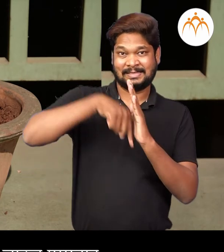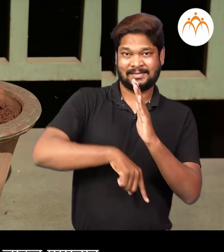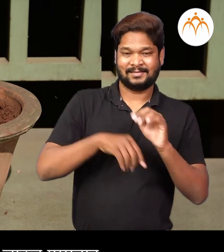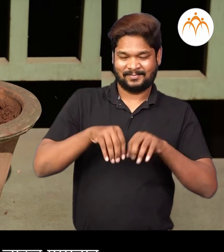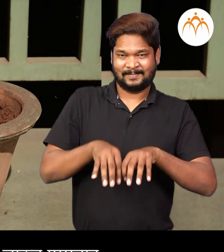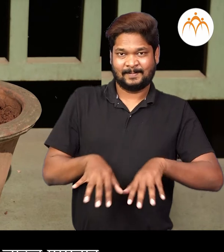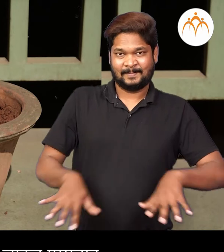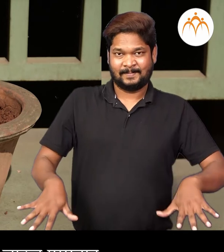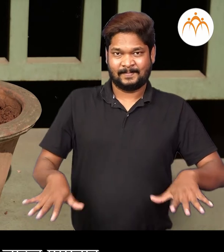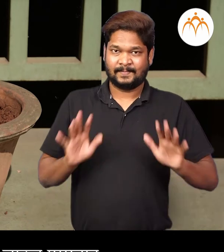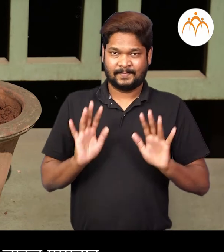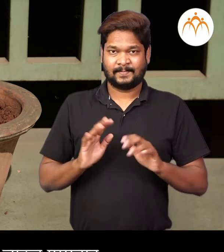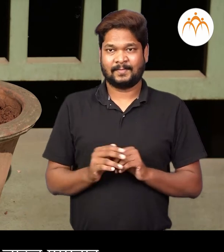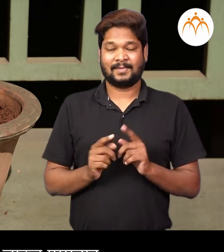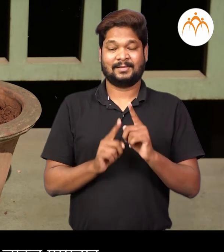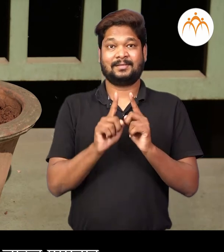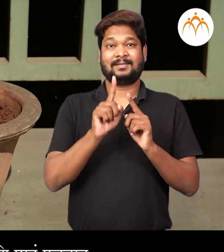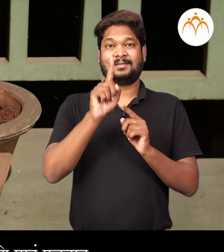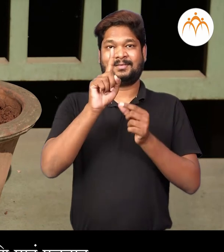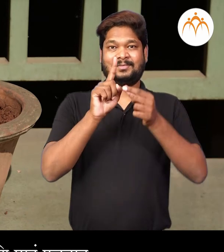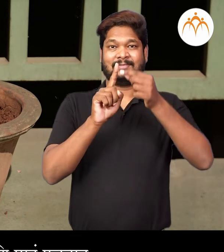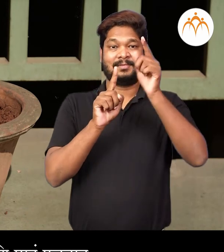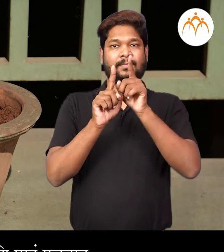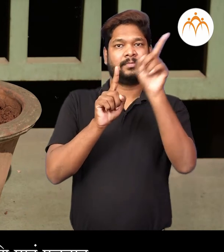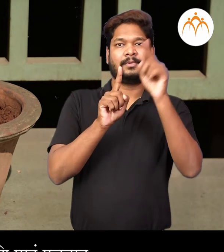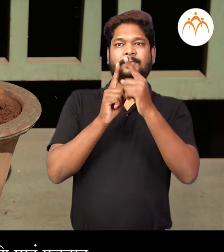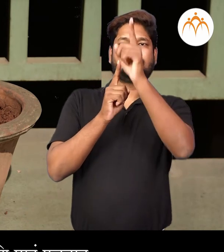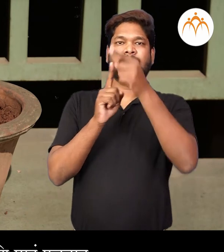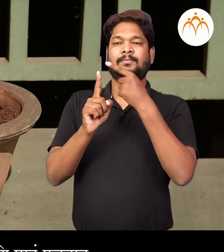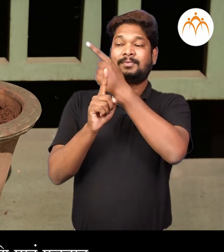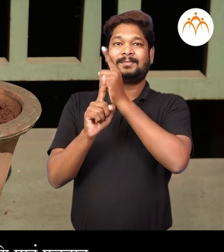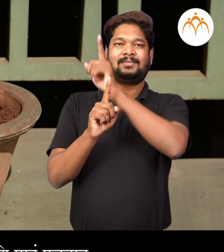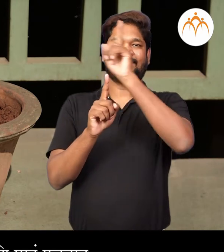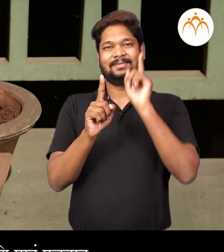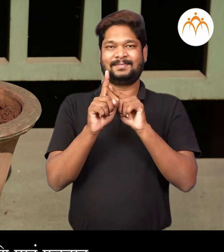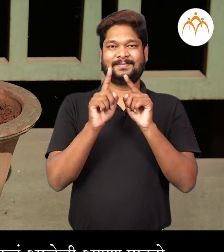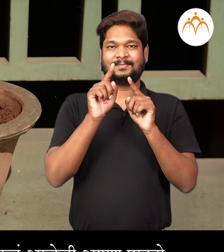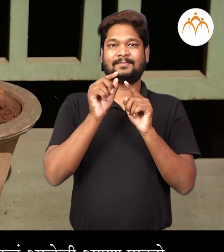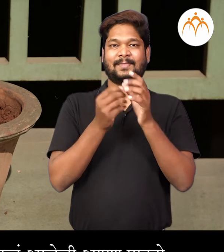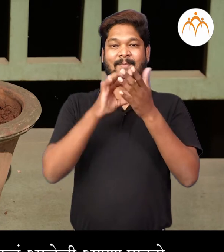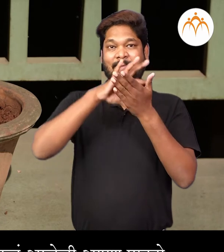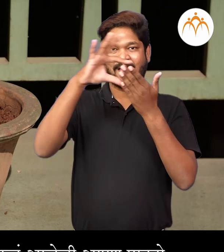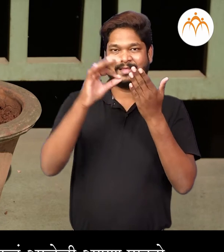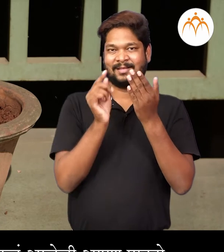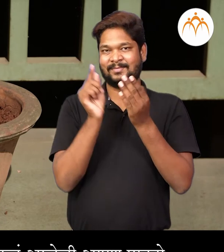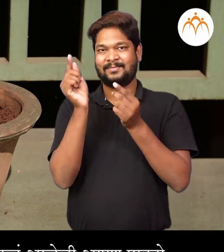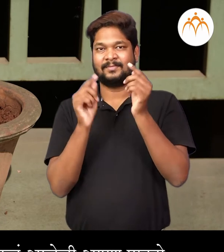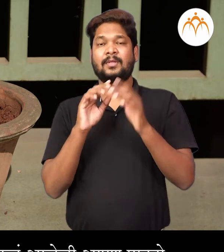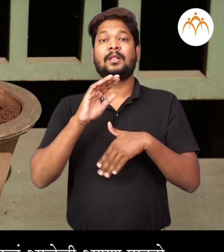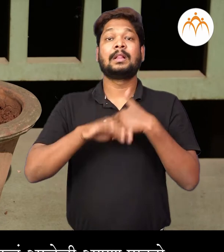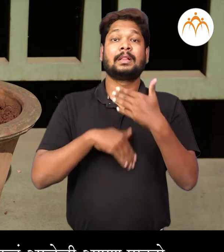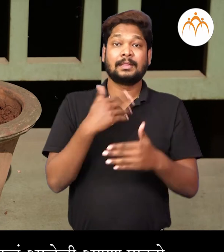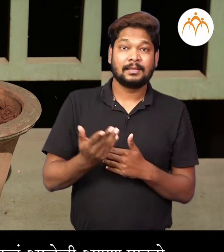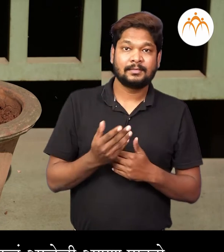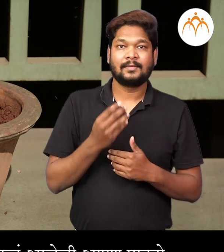जमिनित खोल वर जाउन पसरतात खोडानना फांद्या आणी पान फुटतात आणी त्यान अंतर काही वेडाने